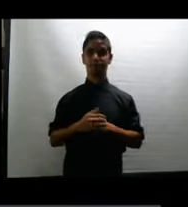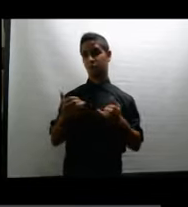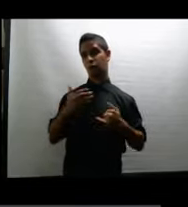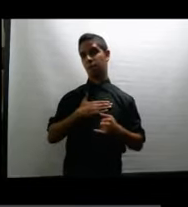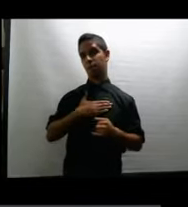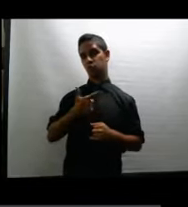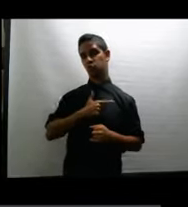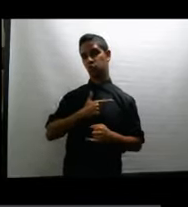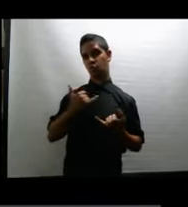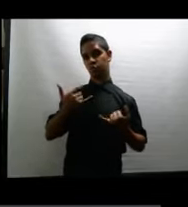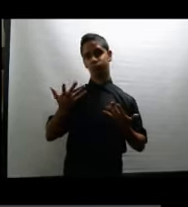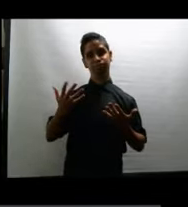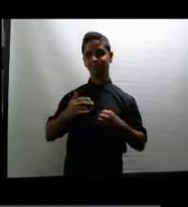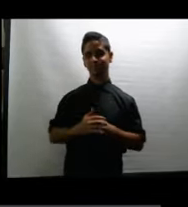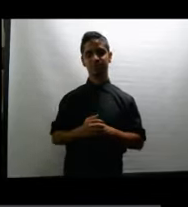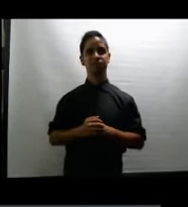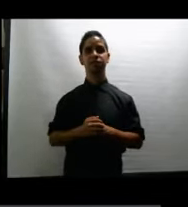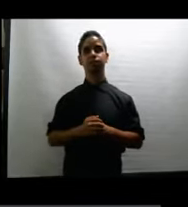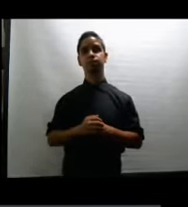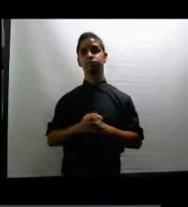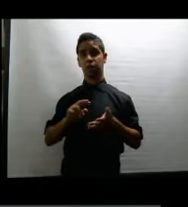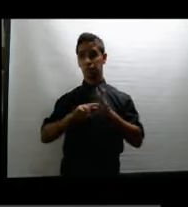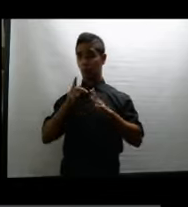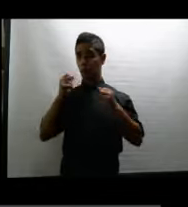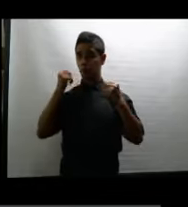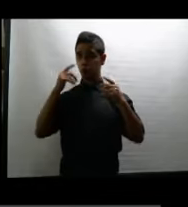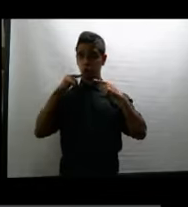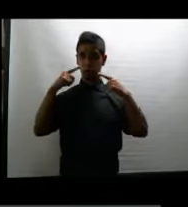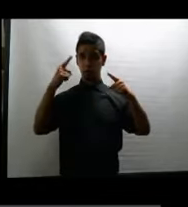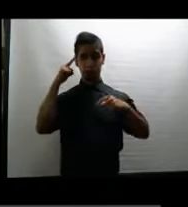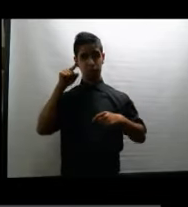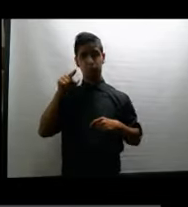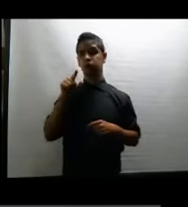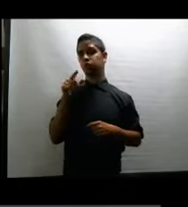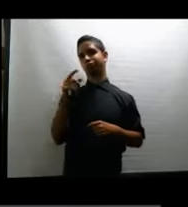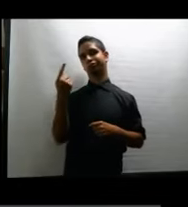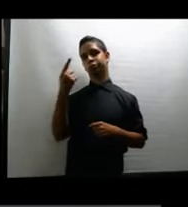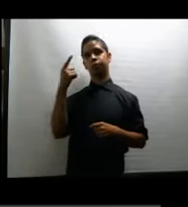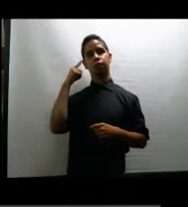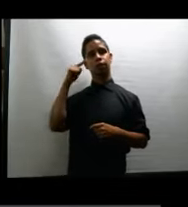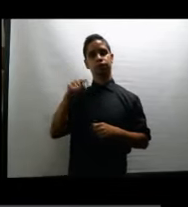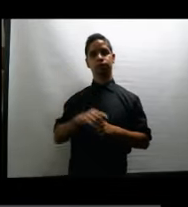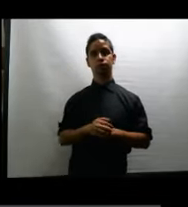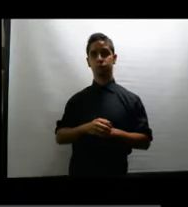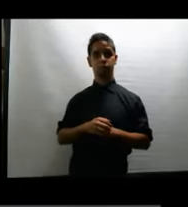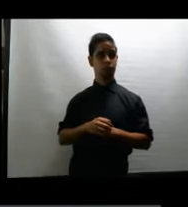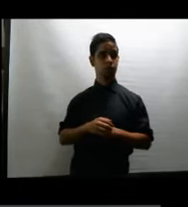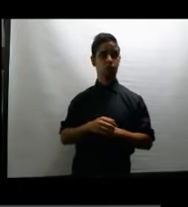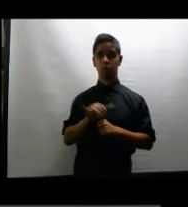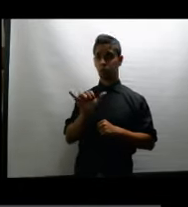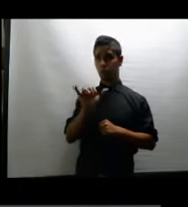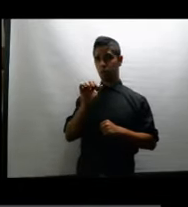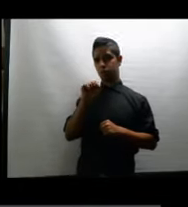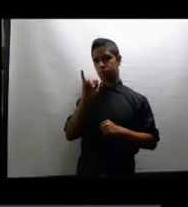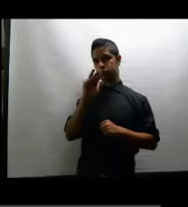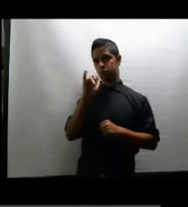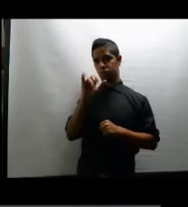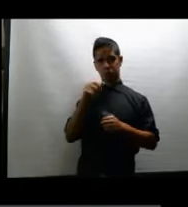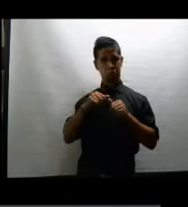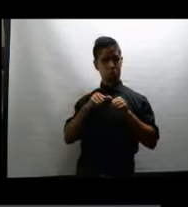Hoy me toca a mí. Así que mucho éxito. Gracias, los espero allí. Y que siga por ahí la simbiosis por ahí para